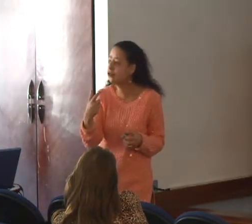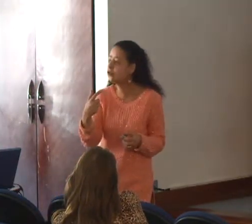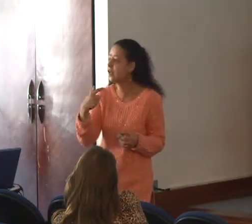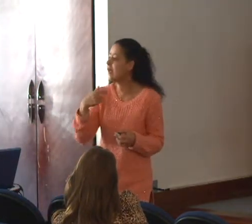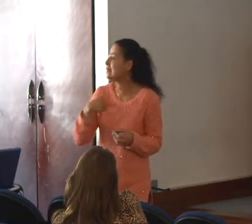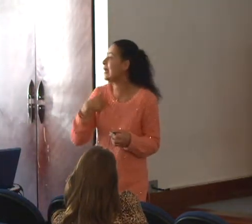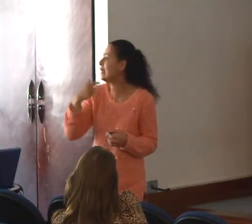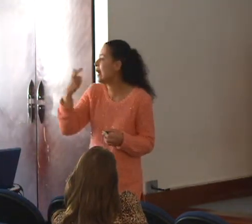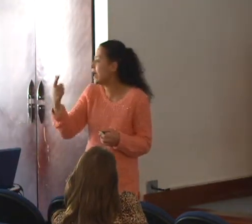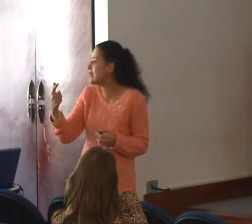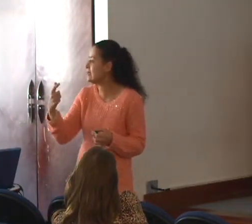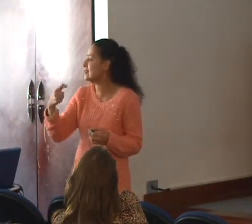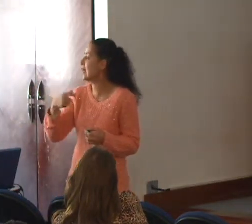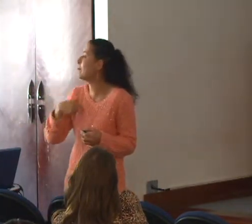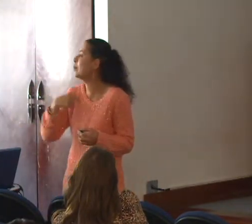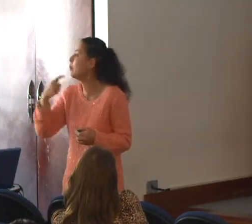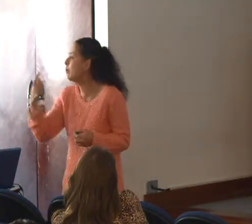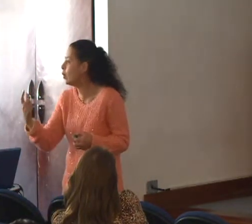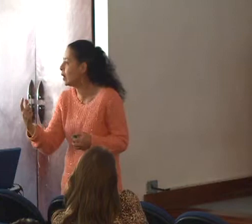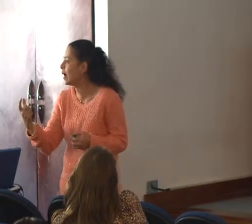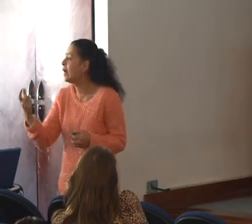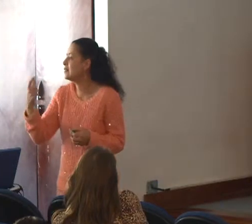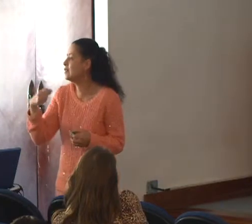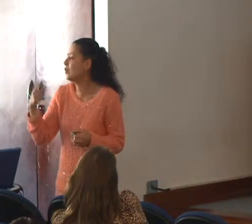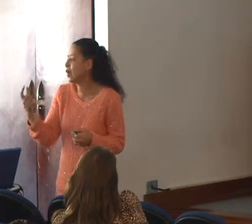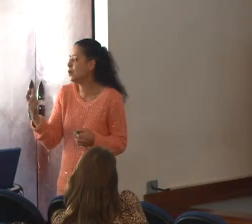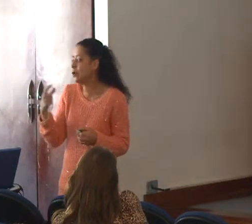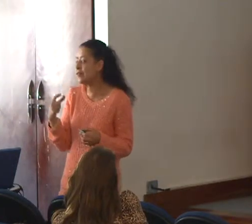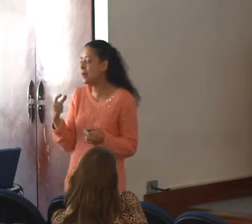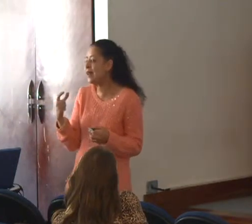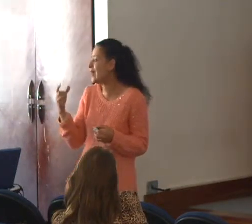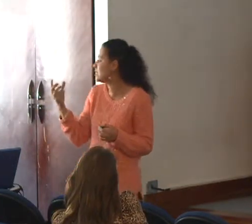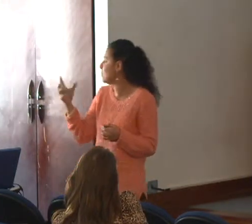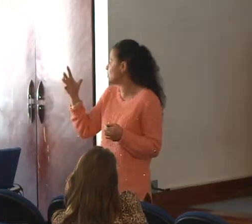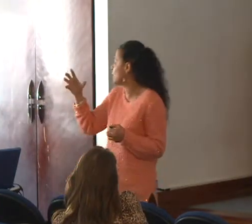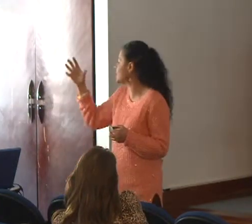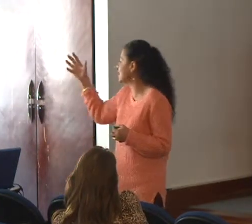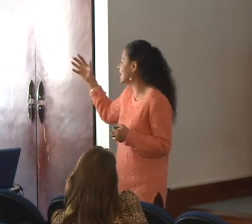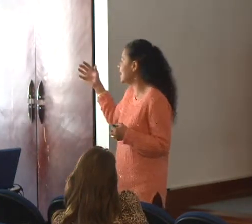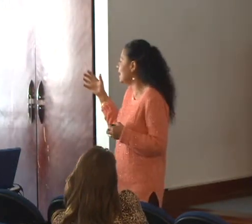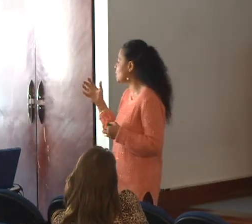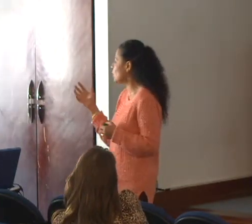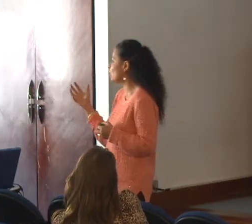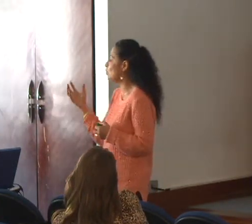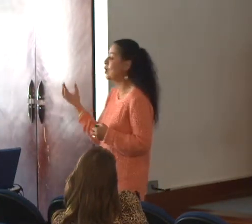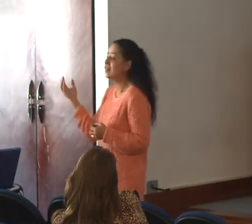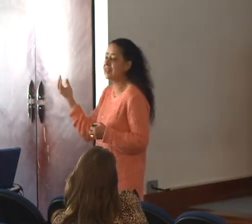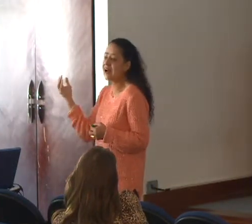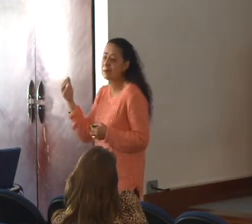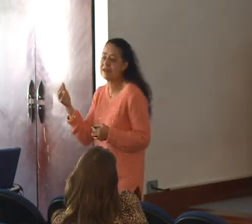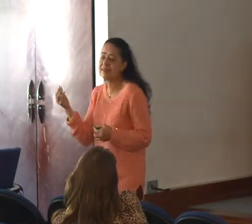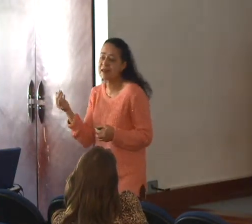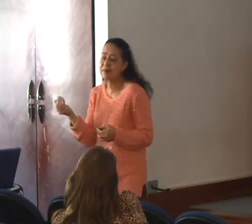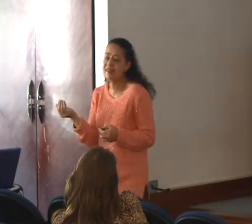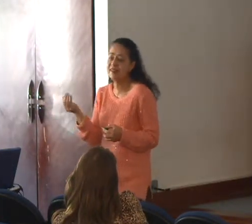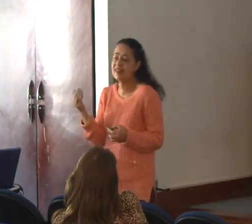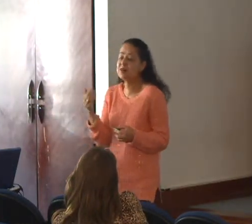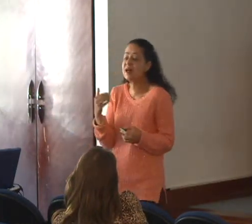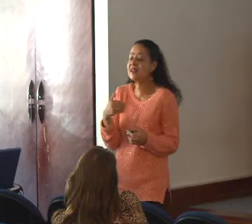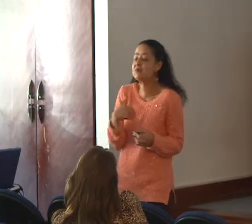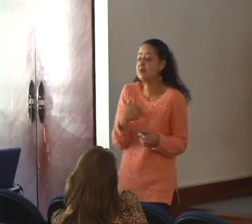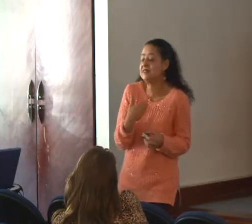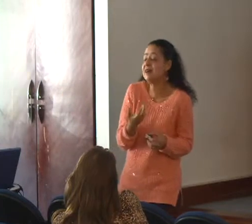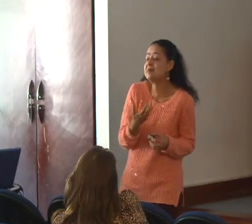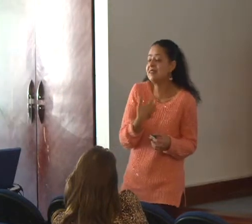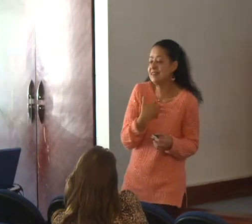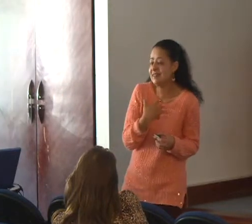interlocutor sea el que pregunte, sea el que agente, sea el que proponga, sino que de una u otra manera las personas que están en el entorno sean capaces